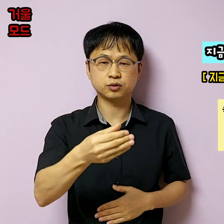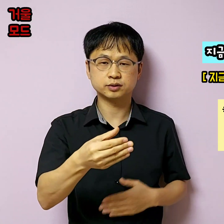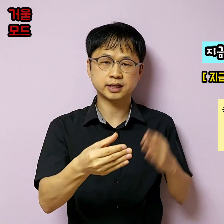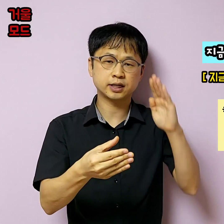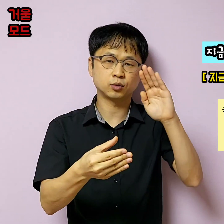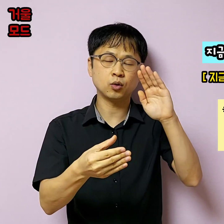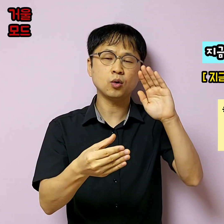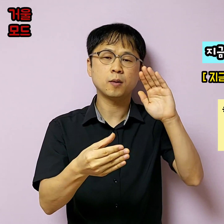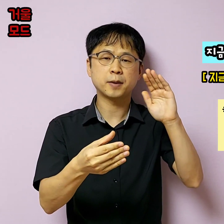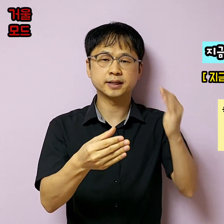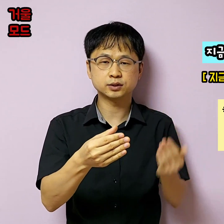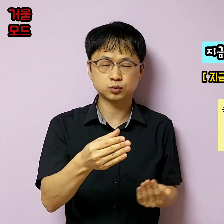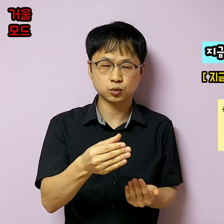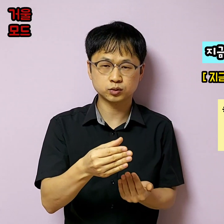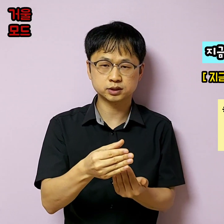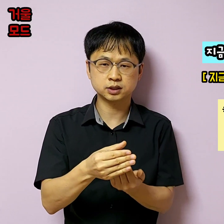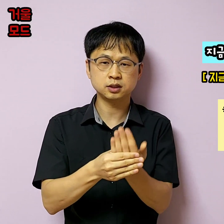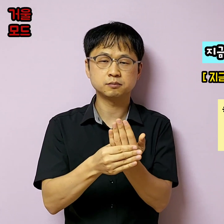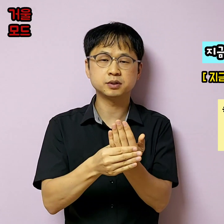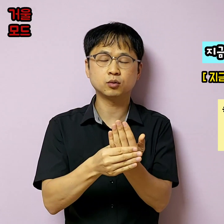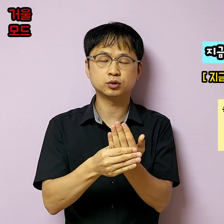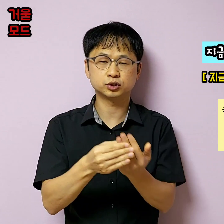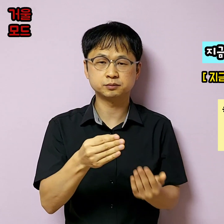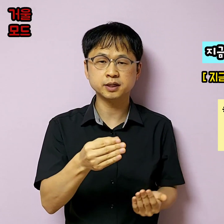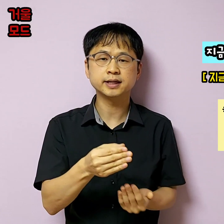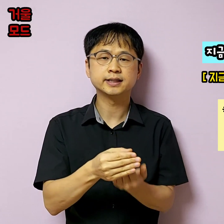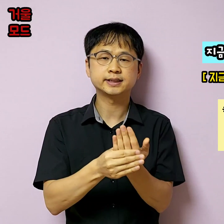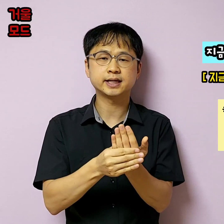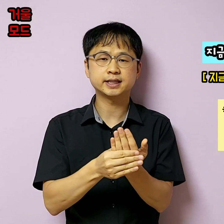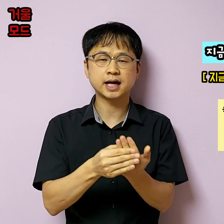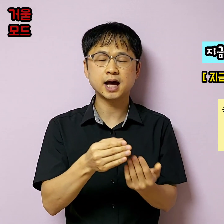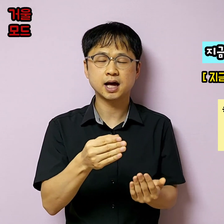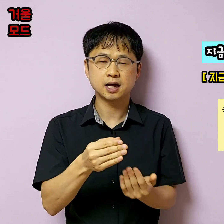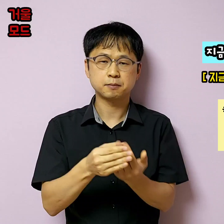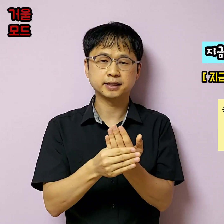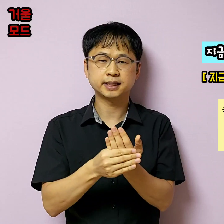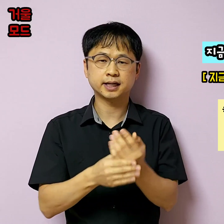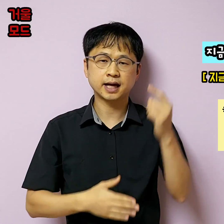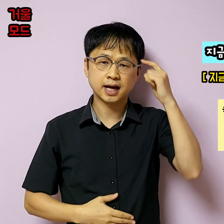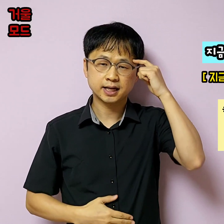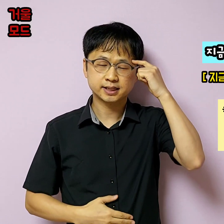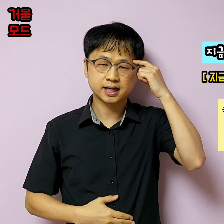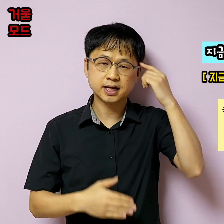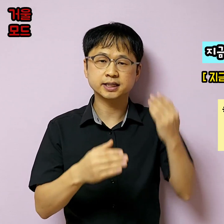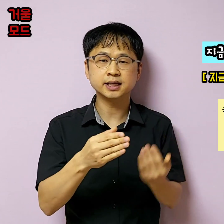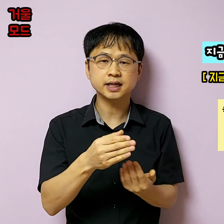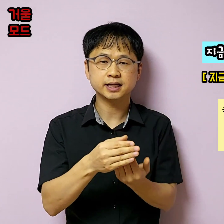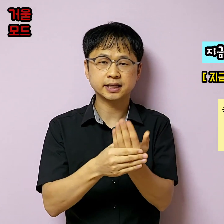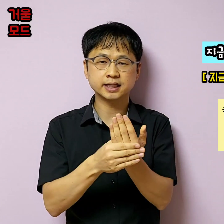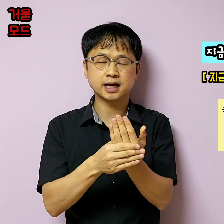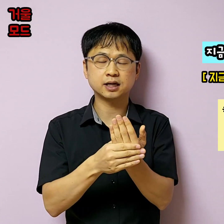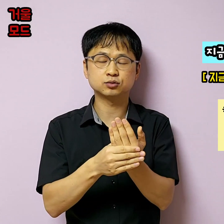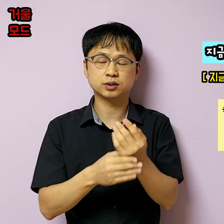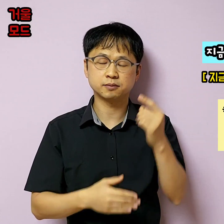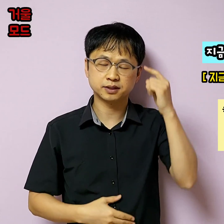그 사이로 반대손 손끝을 밀어 올려주시면 생기다, 발생하다, 생각이 나다라는 수가